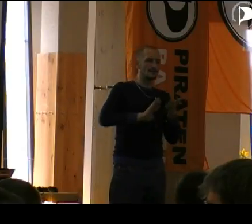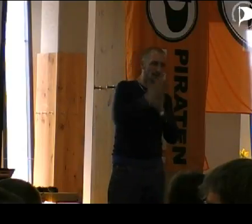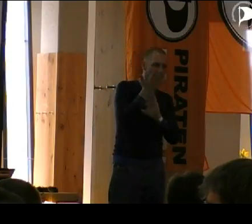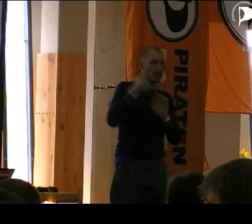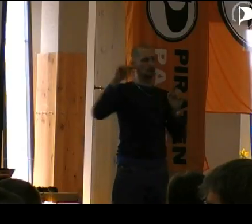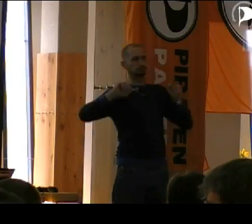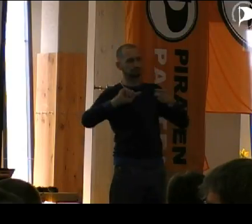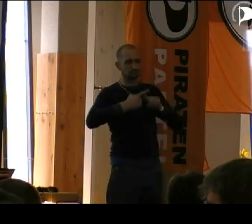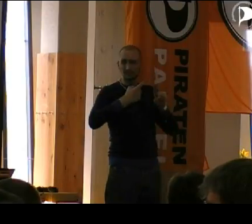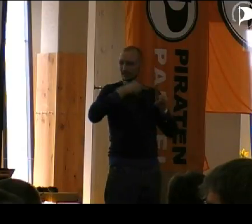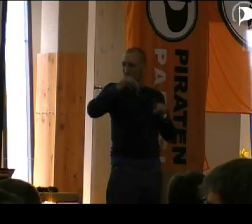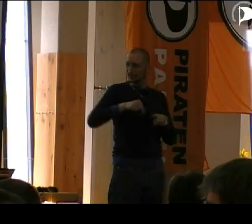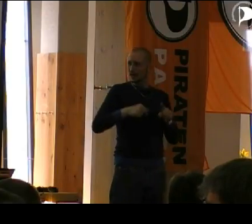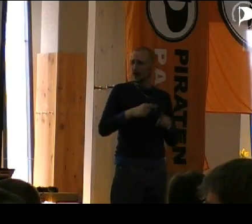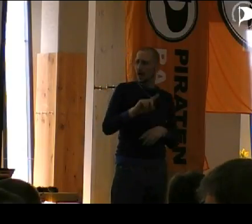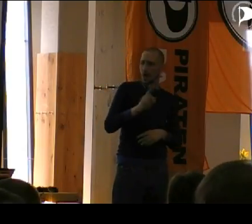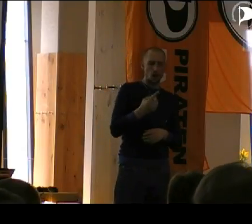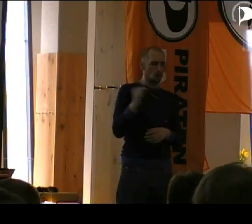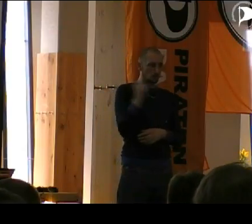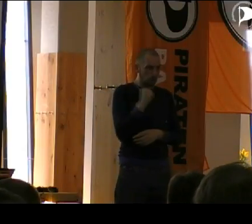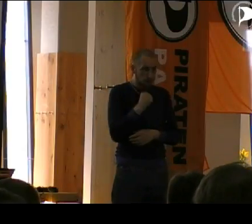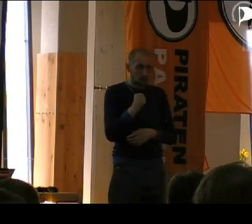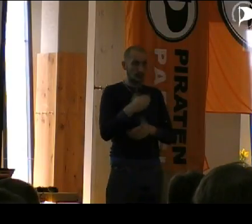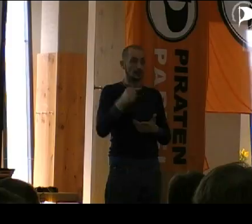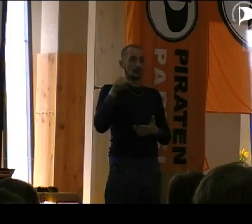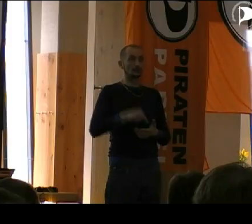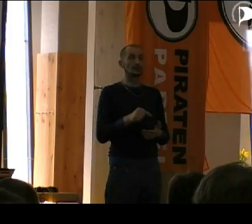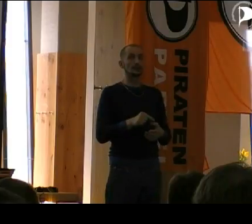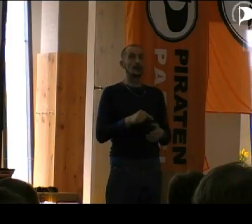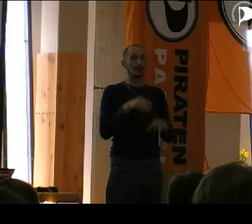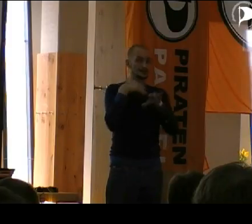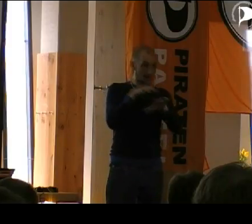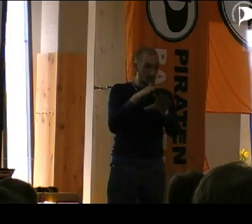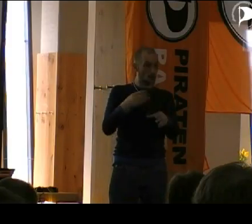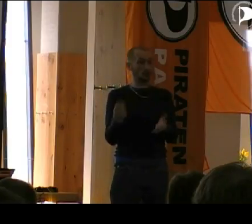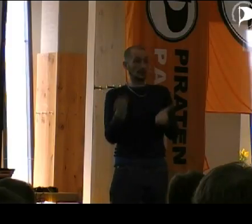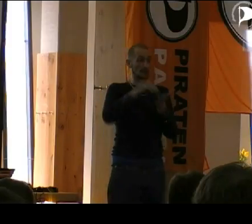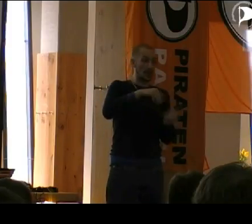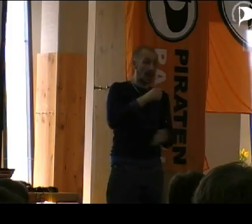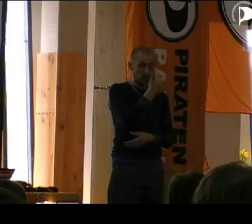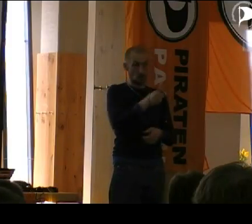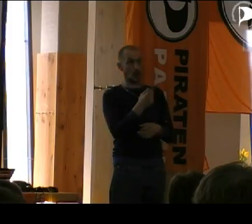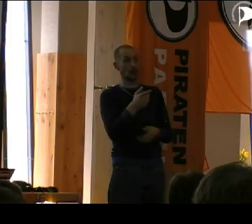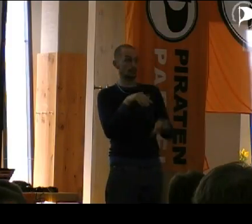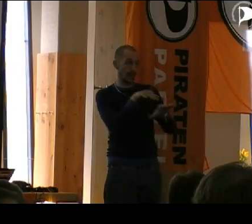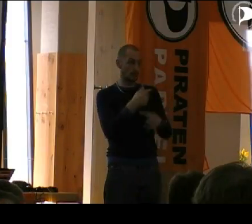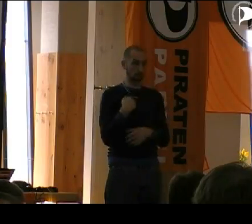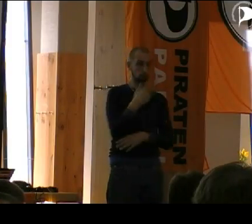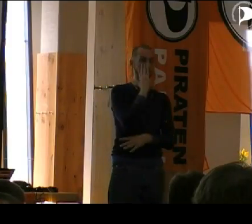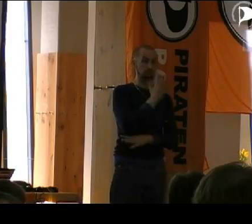war auch recht intensiv von der anti akw bereits mit dabei eine rede gehalten ja